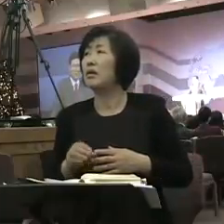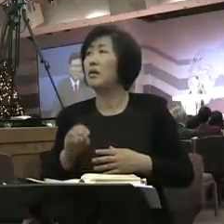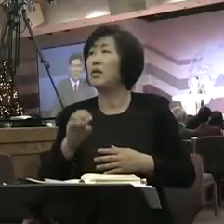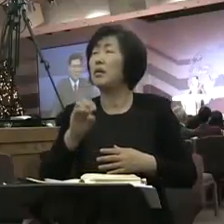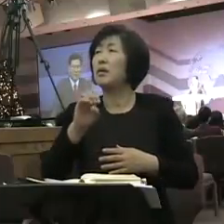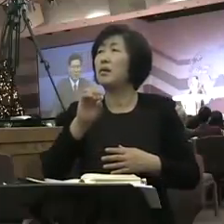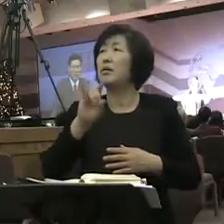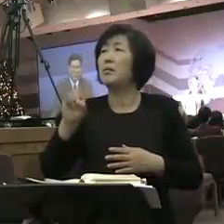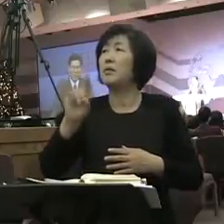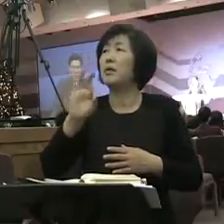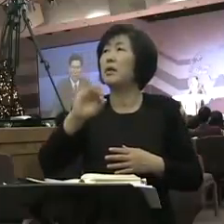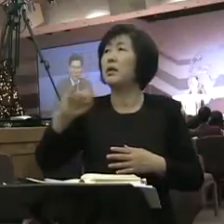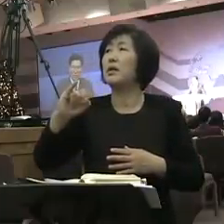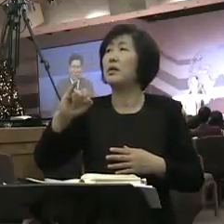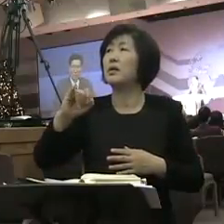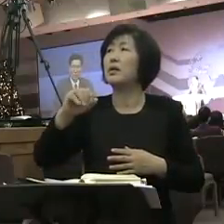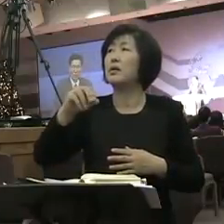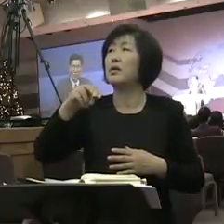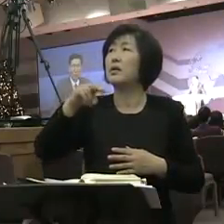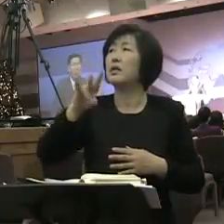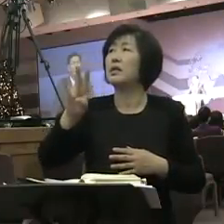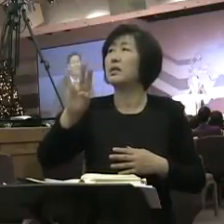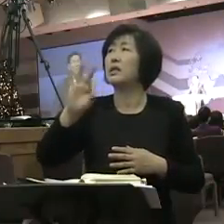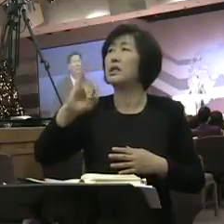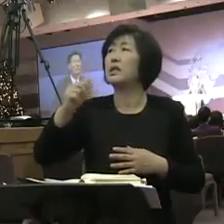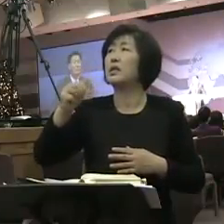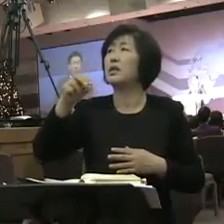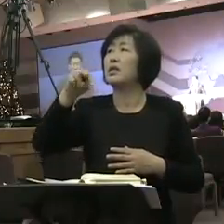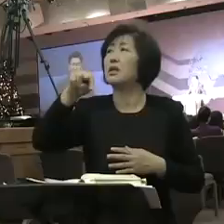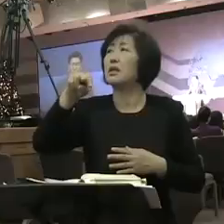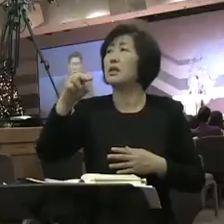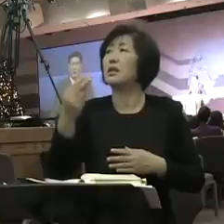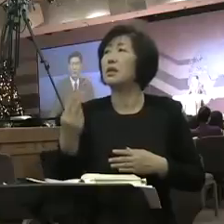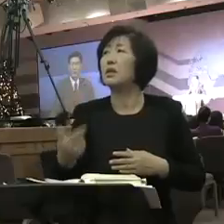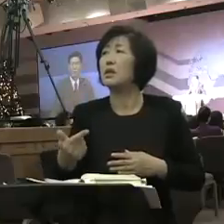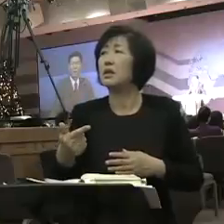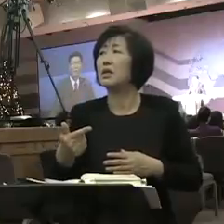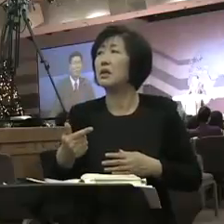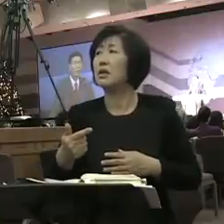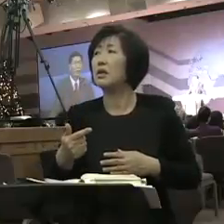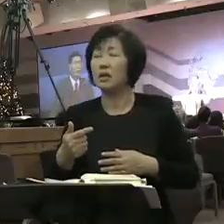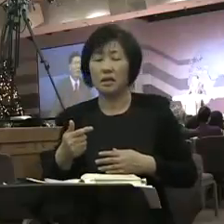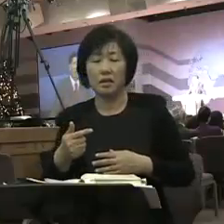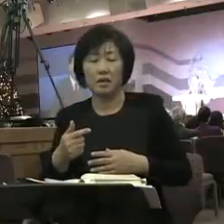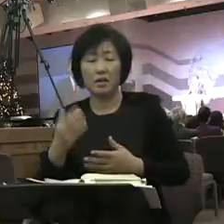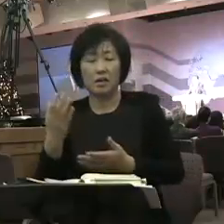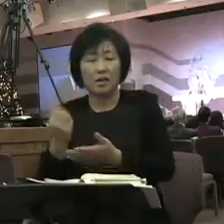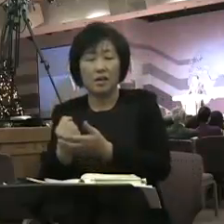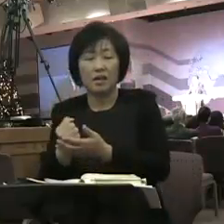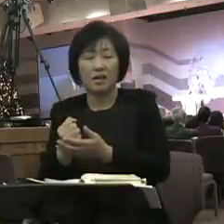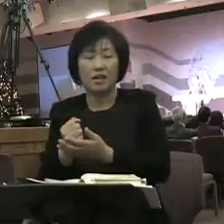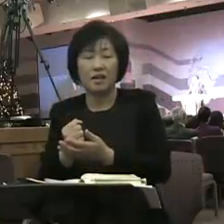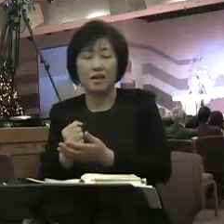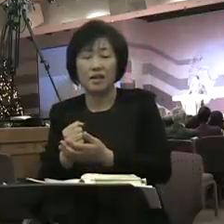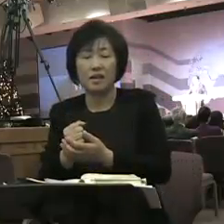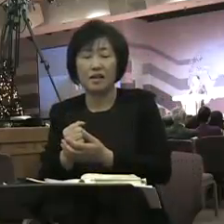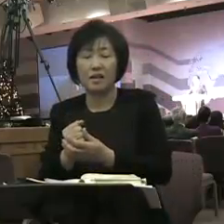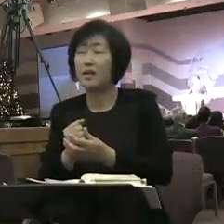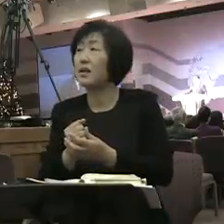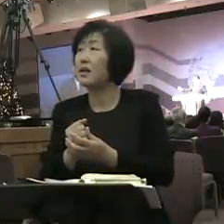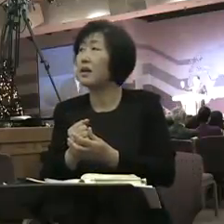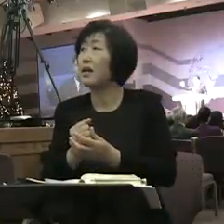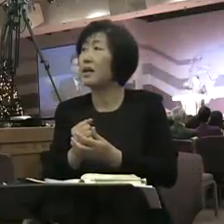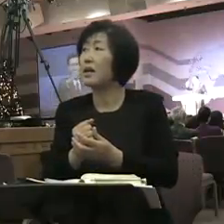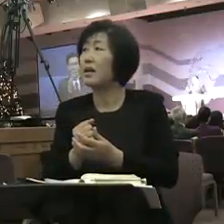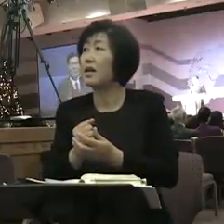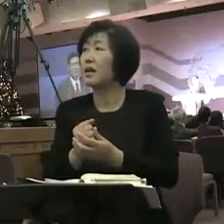플레이스테이션이 아마 그 친구가 가지고 있었던 모양이에요. 나 플레이스테이션 있어. 그러니까 우리 아들이 말을 못해요. 저는 이